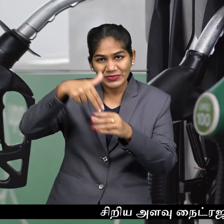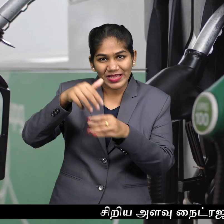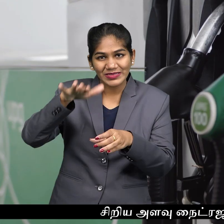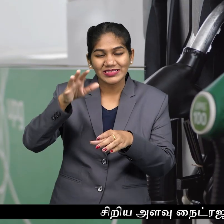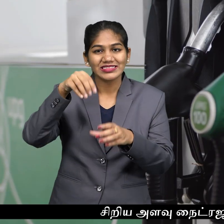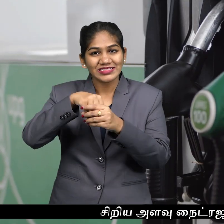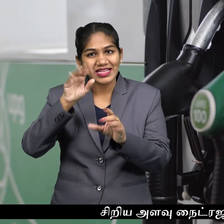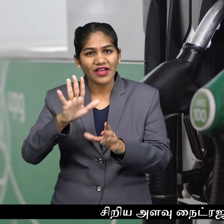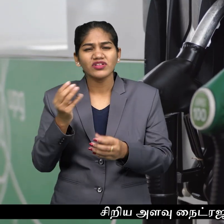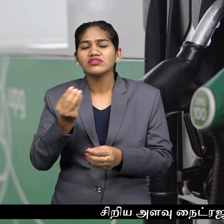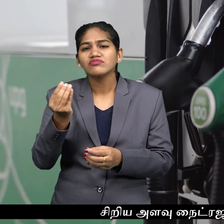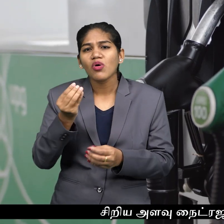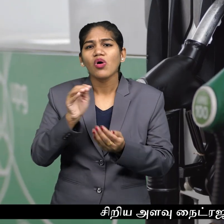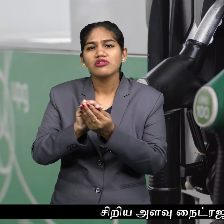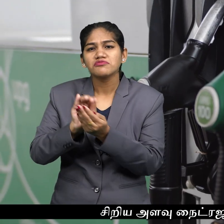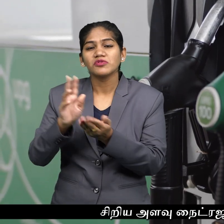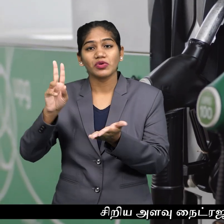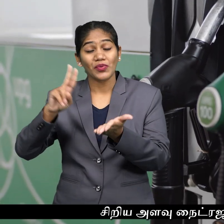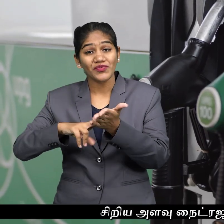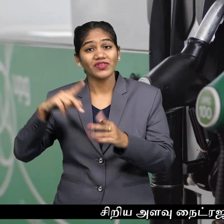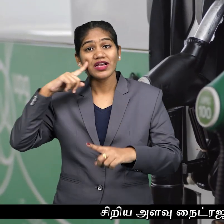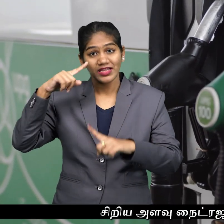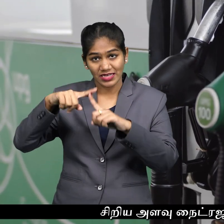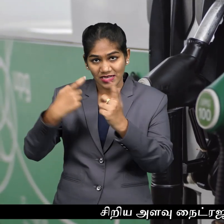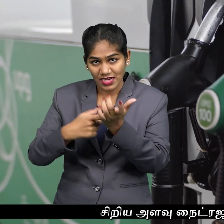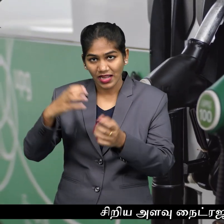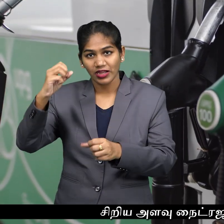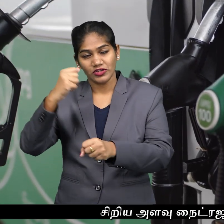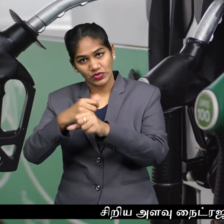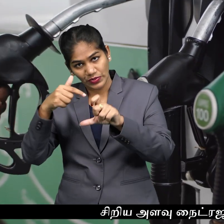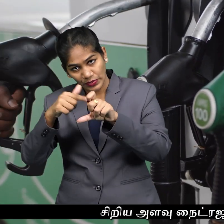சிறிய அளவு நைட்ரஜன் மற்றும் கந்தகம் கொண்டிருக்கும்.